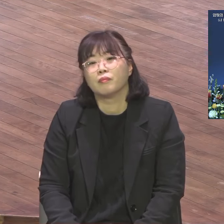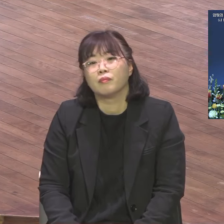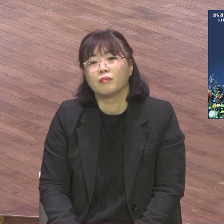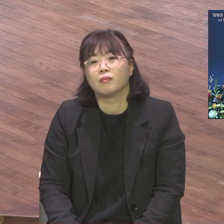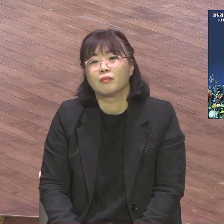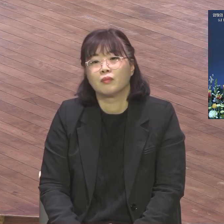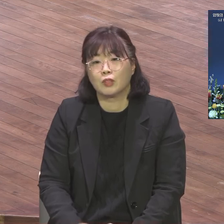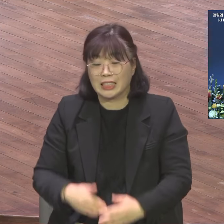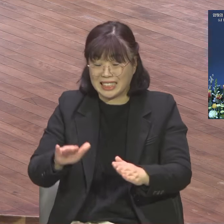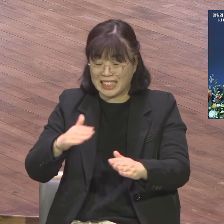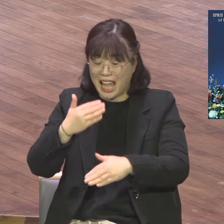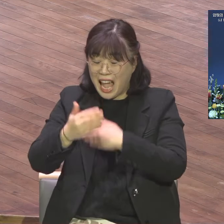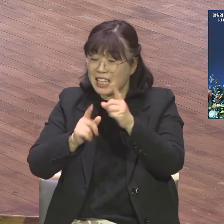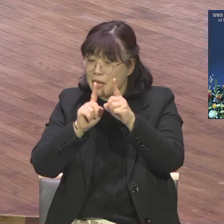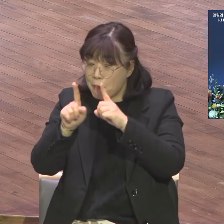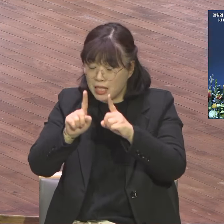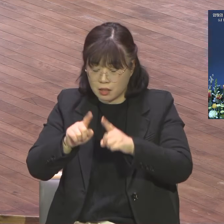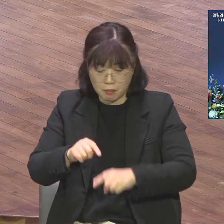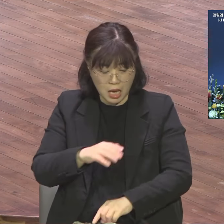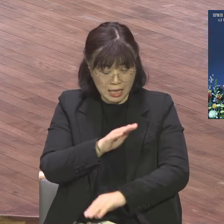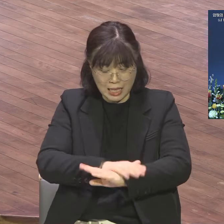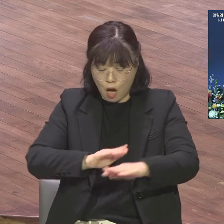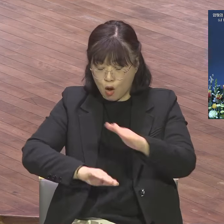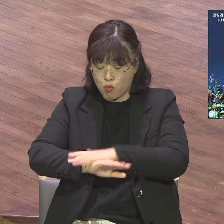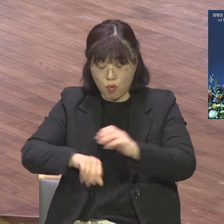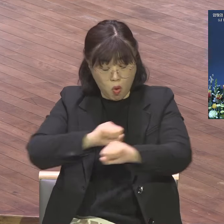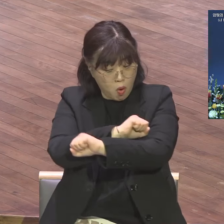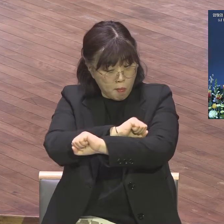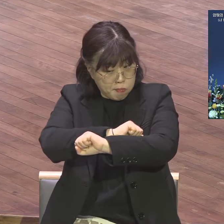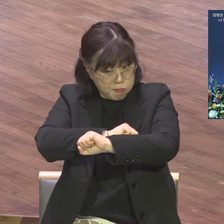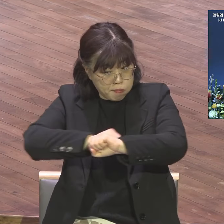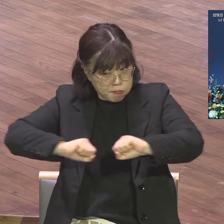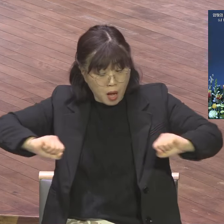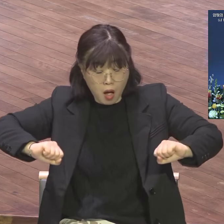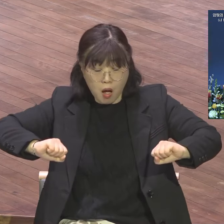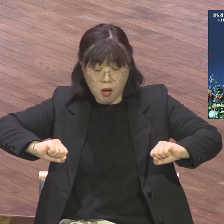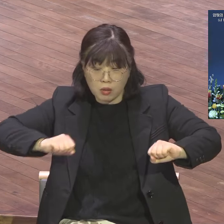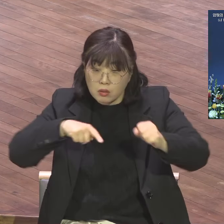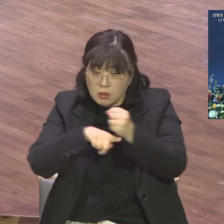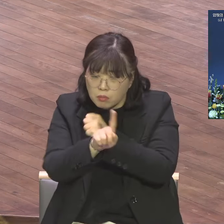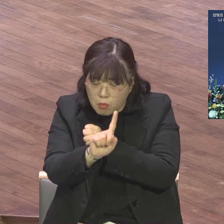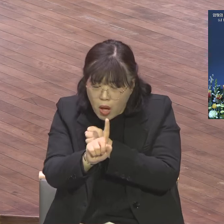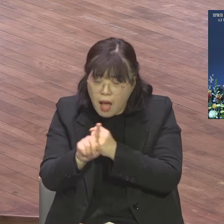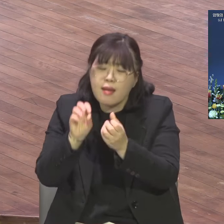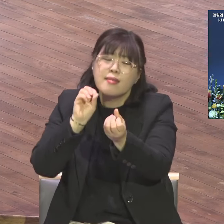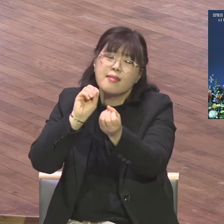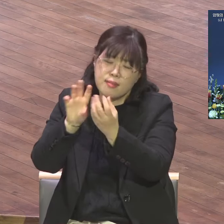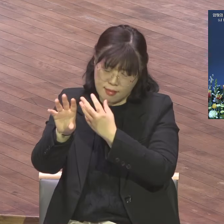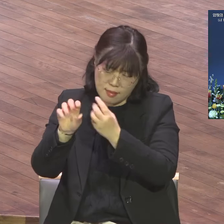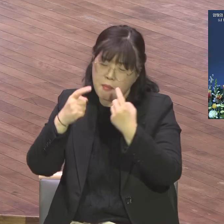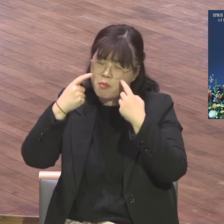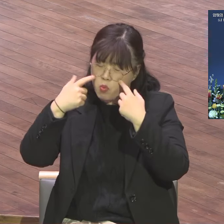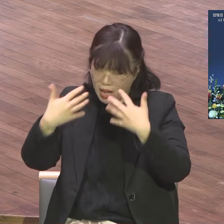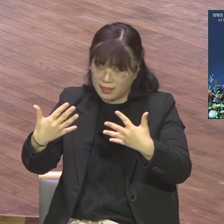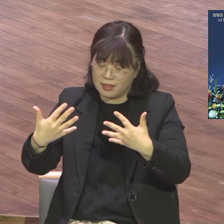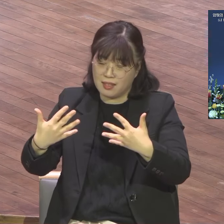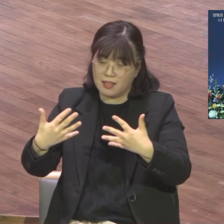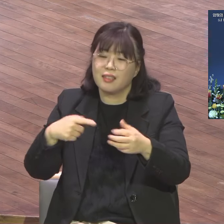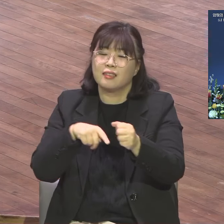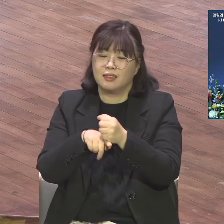좌우로 퍼진다. 이게 무슨 말이에요? 좌우로 퍼진다. 응답이 임한다. 응답이